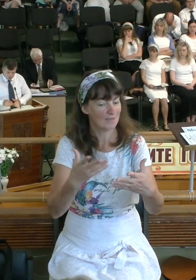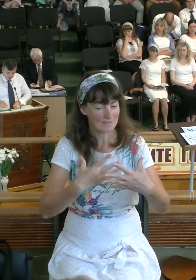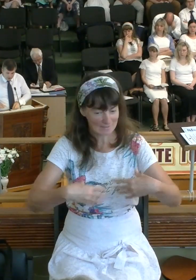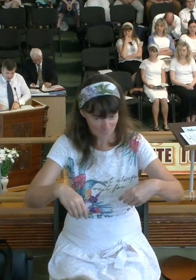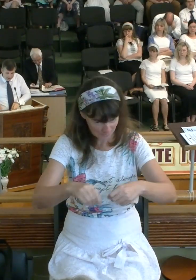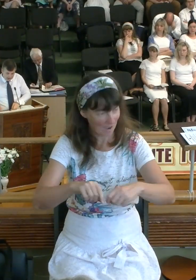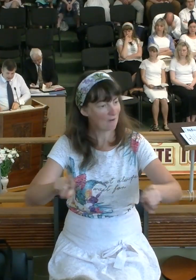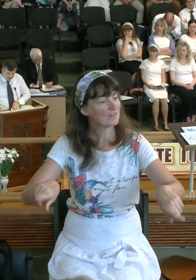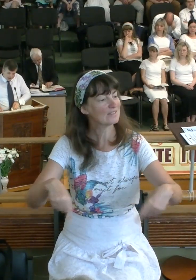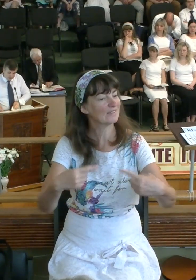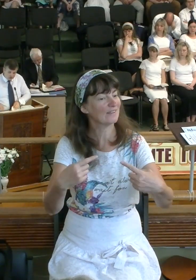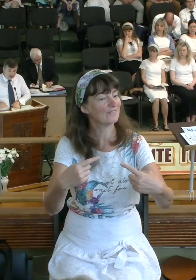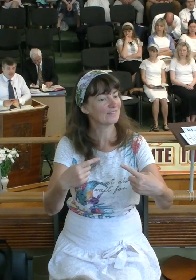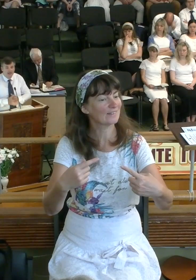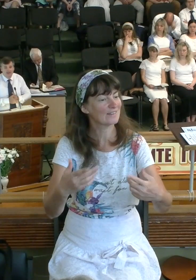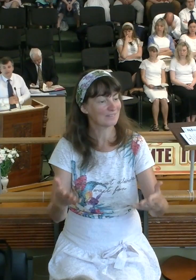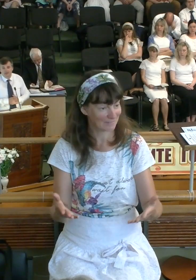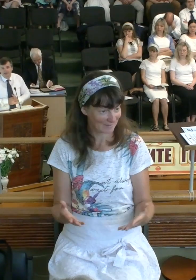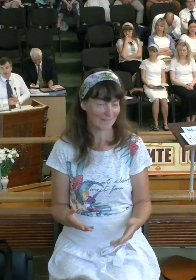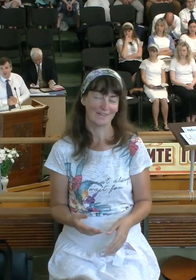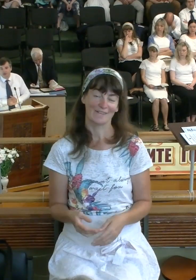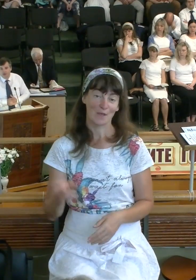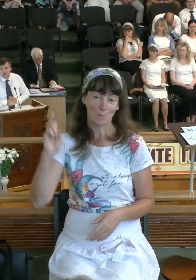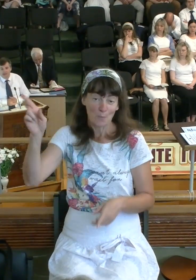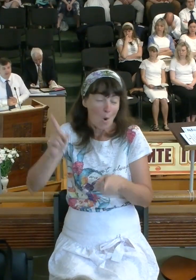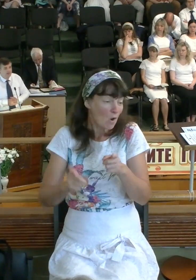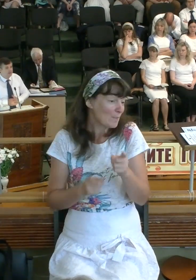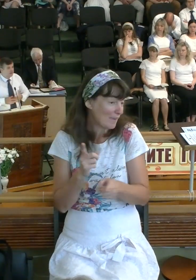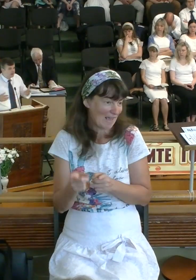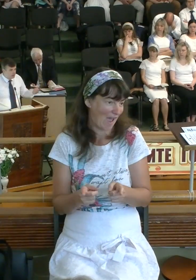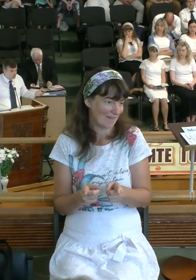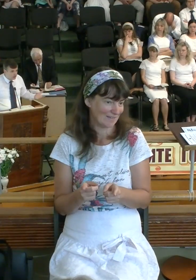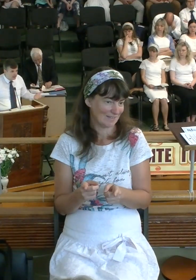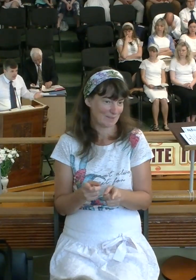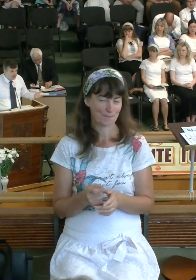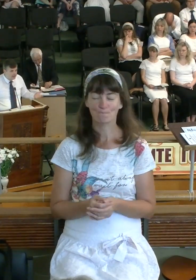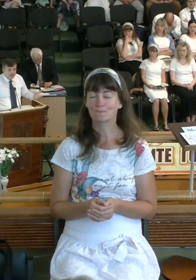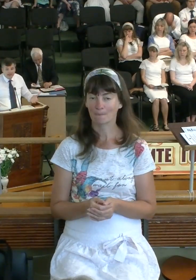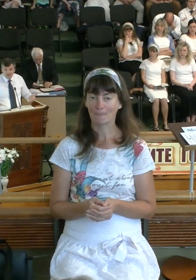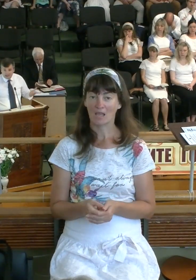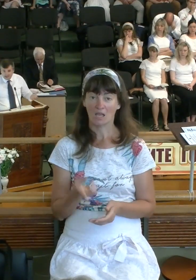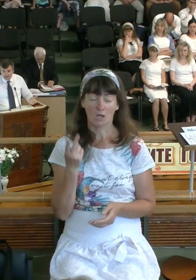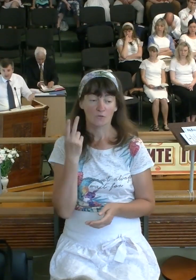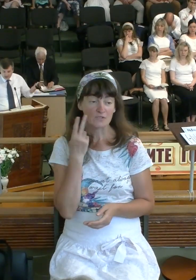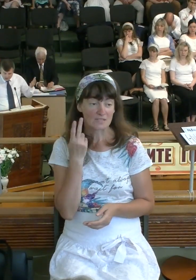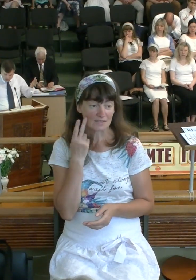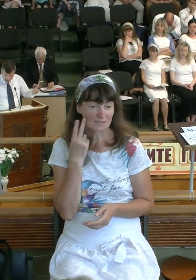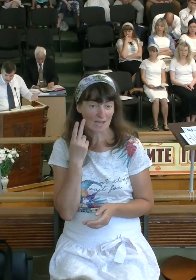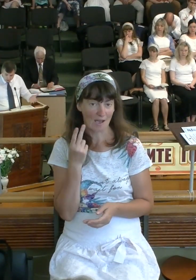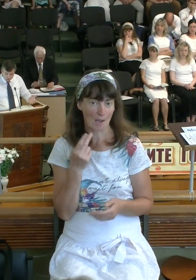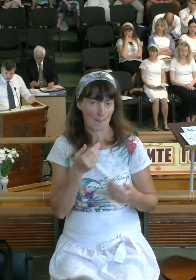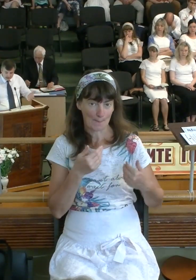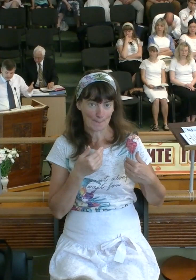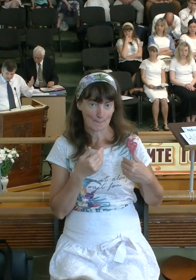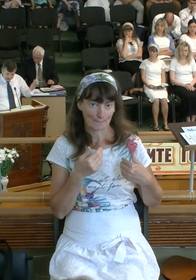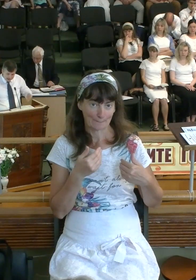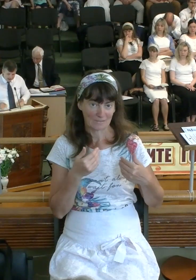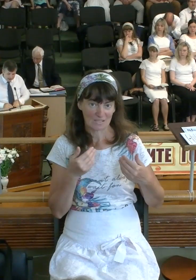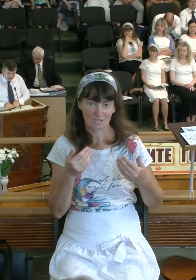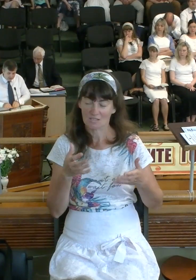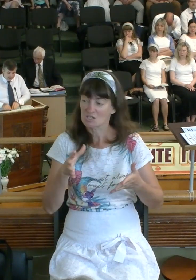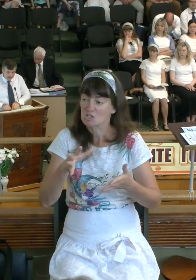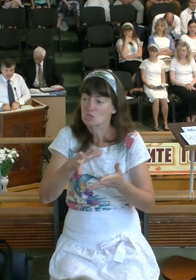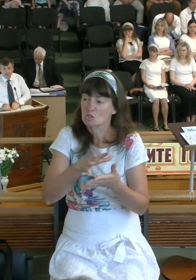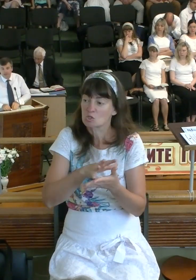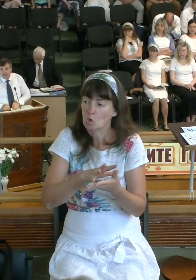удивительно о том, что покаяние и возрождение, они всегда начинаются с сокрушения. Они всегда начинаются с сокрушения, в